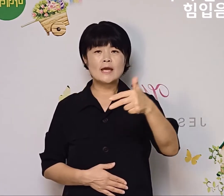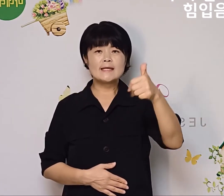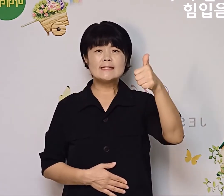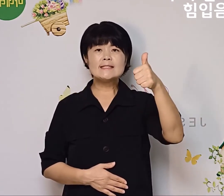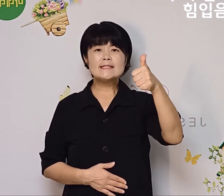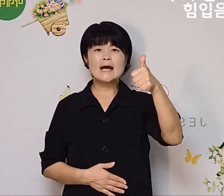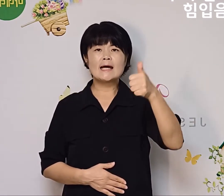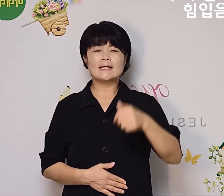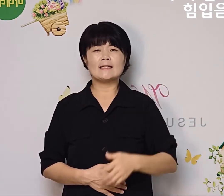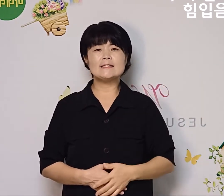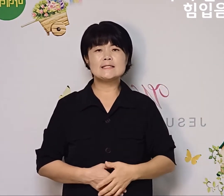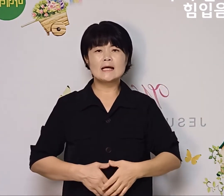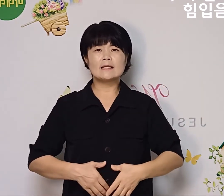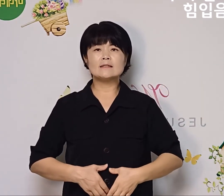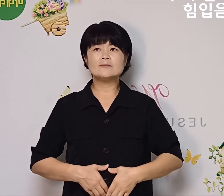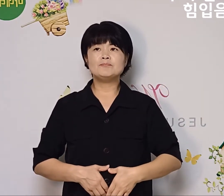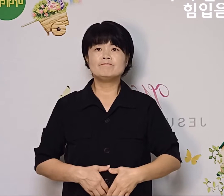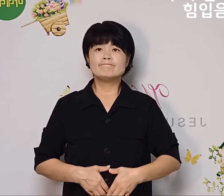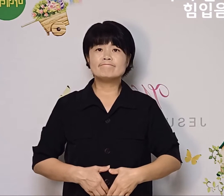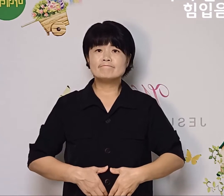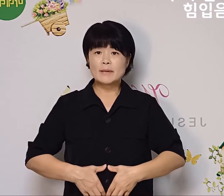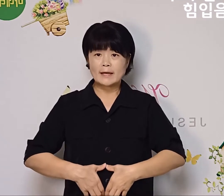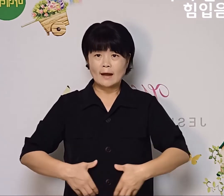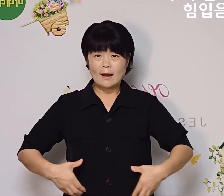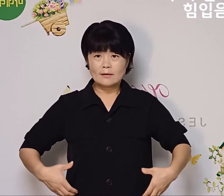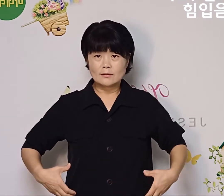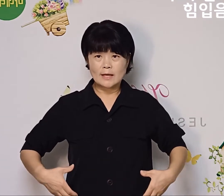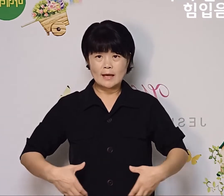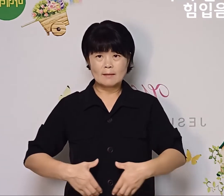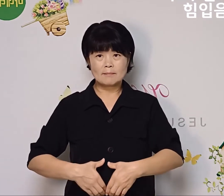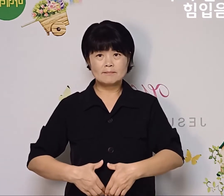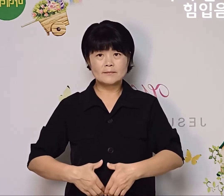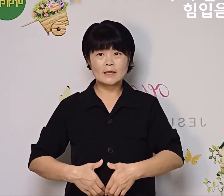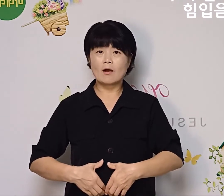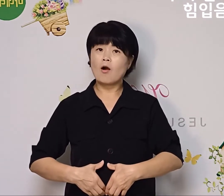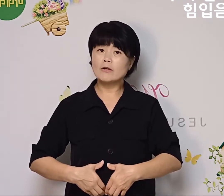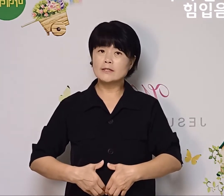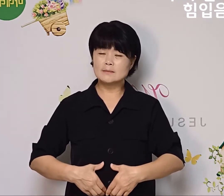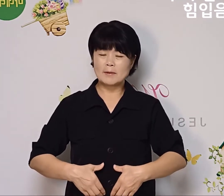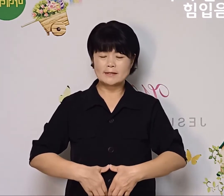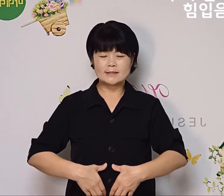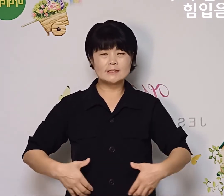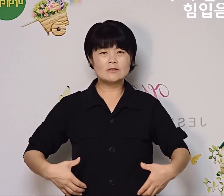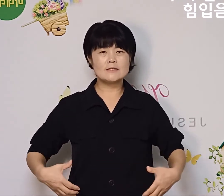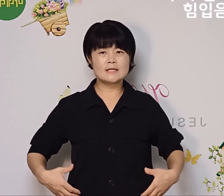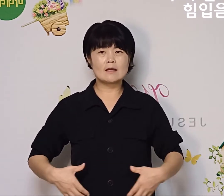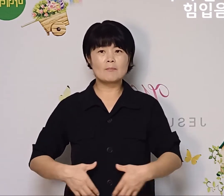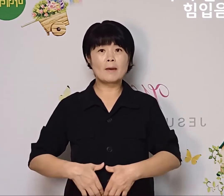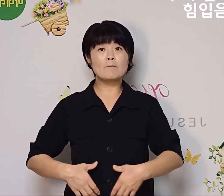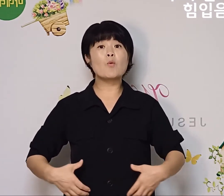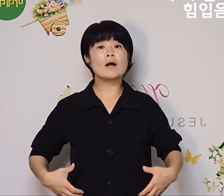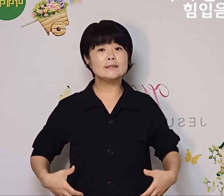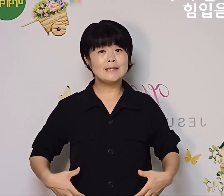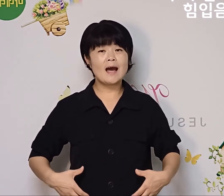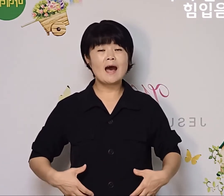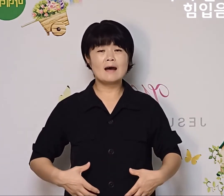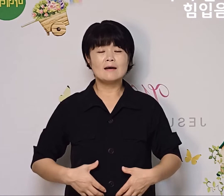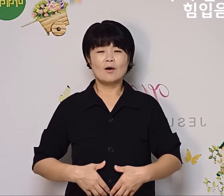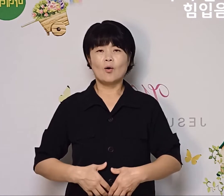주의 인자하다 인자하다는 배가 이렇게 약간 허리띠 벨트 큰 거 있잖아요. 배포가 크다. 그